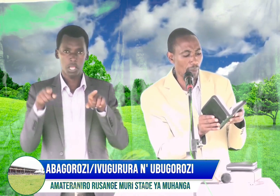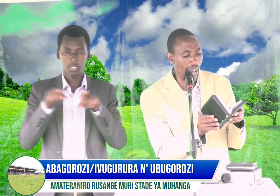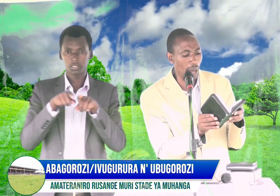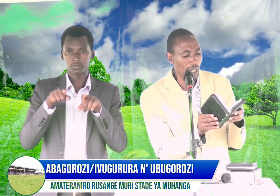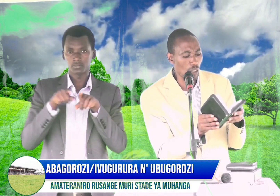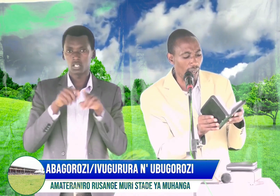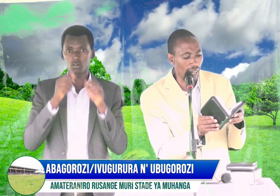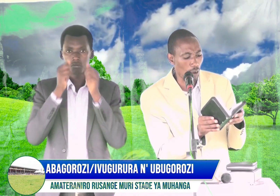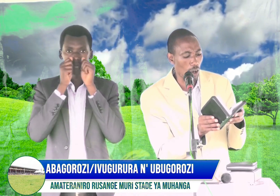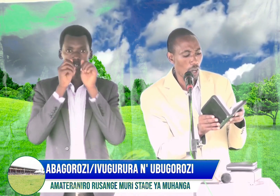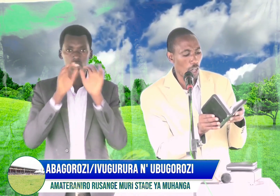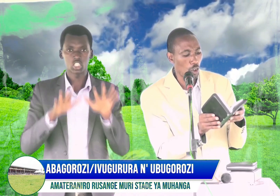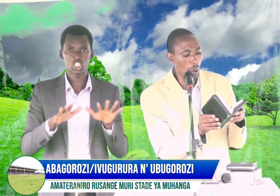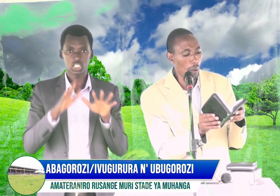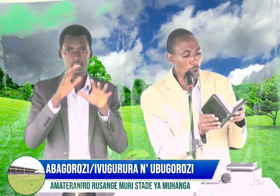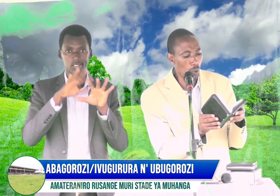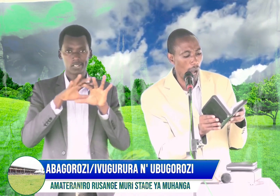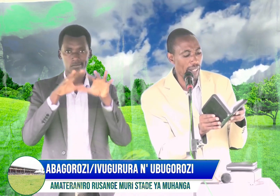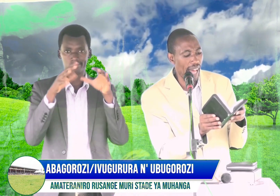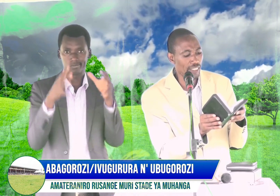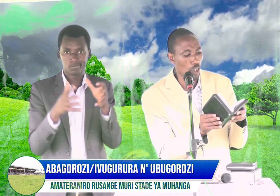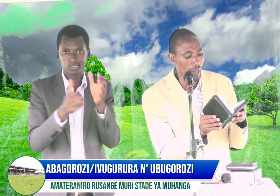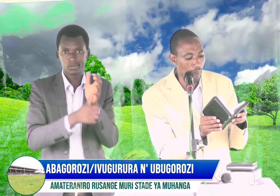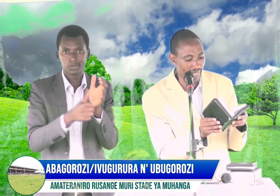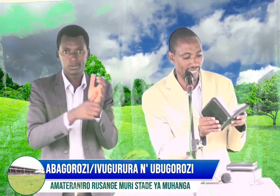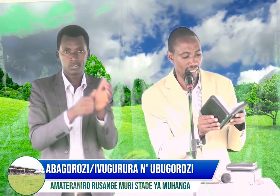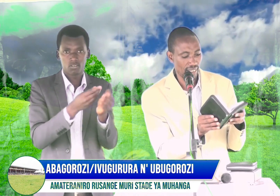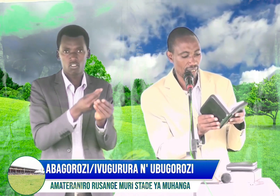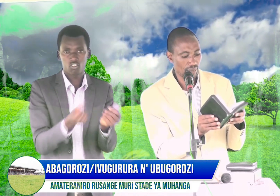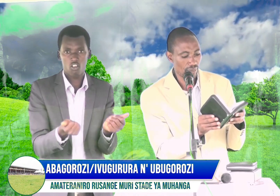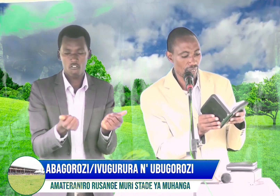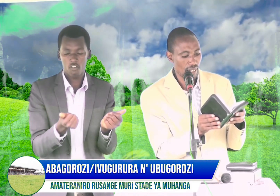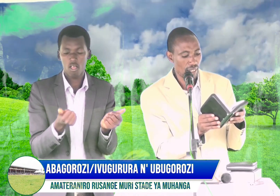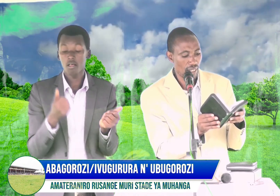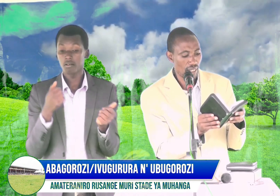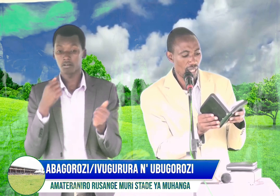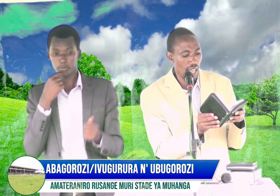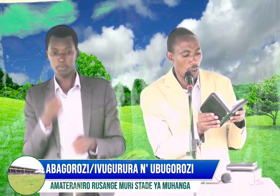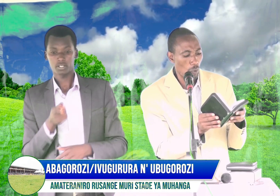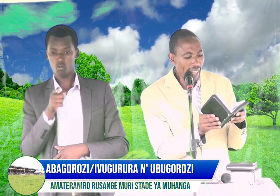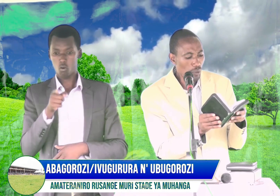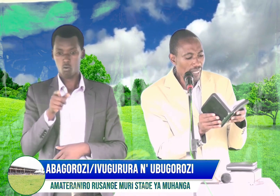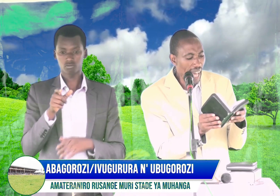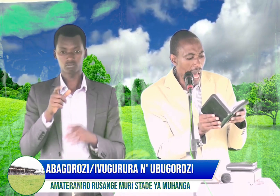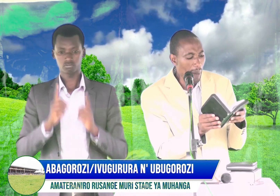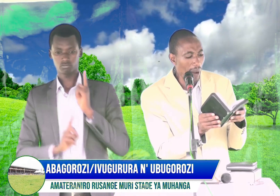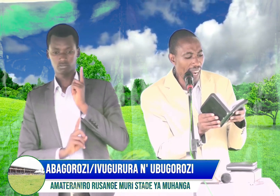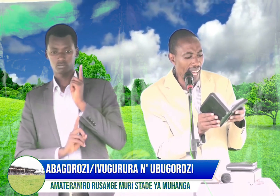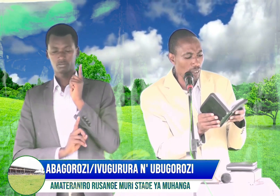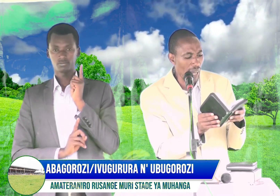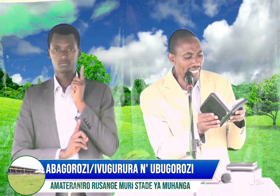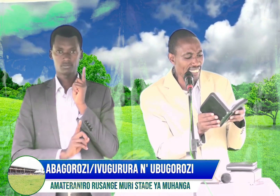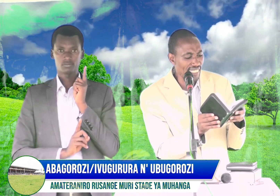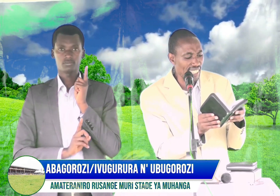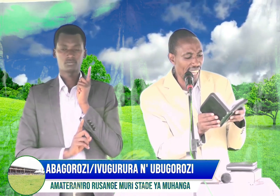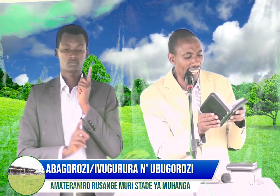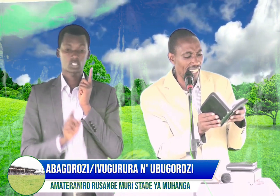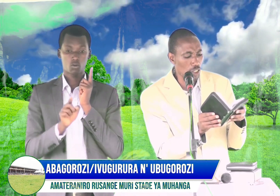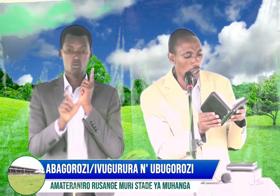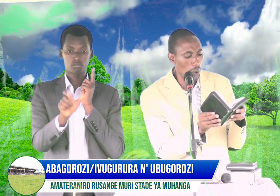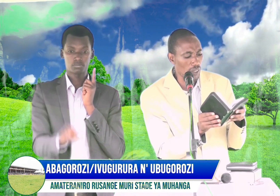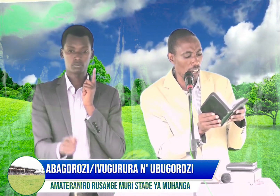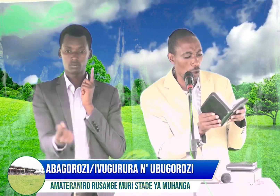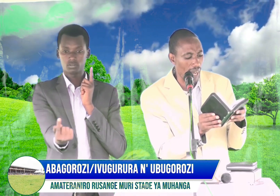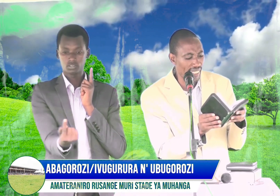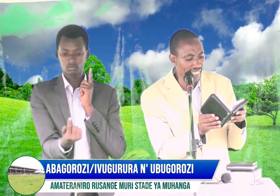mu isi, barabwirwaga ngo kuba umuntu kwawe ntacyo bimaze. Ngo ariko yaba waragize